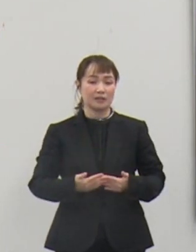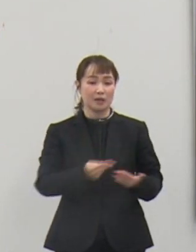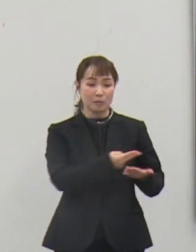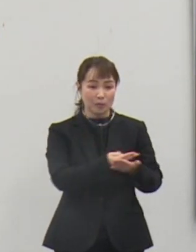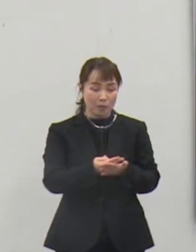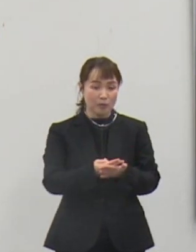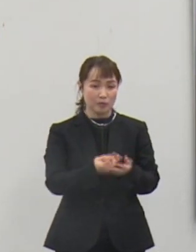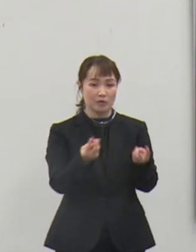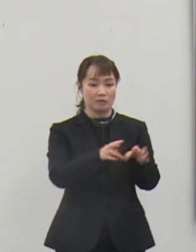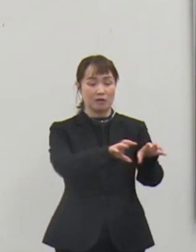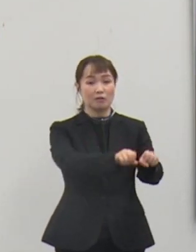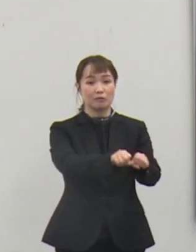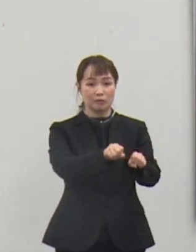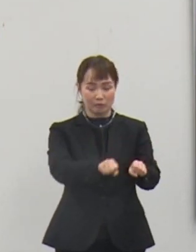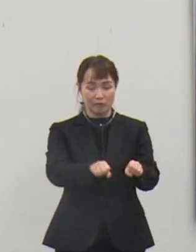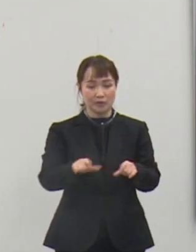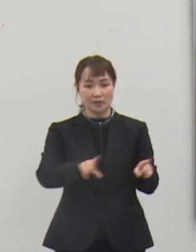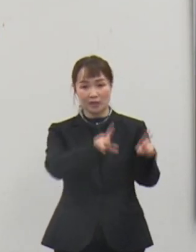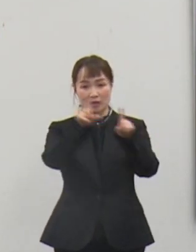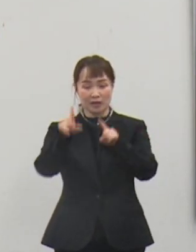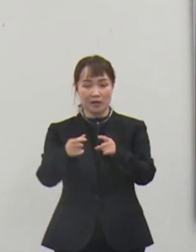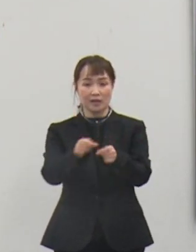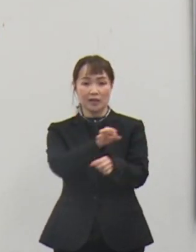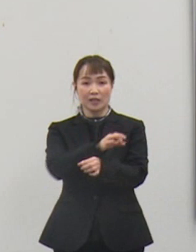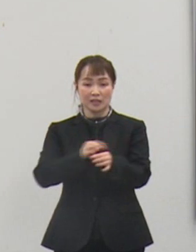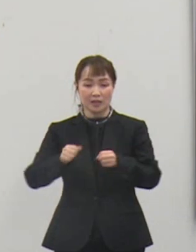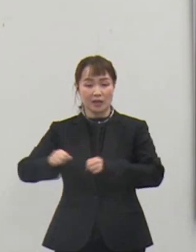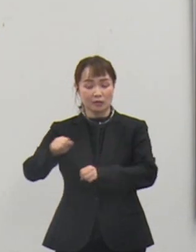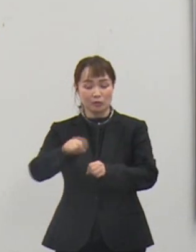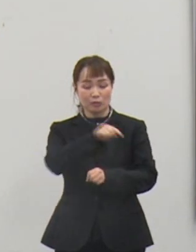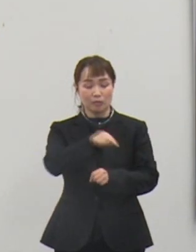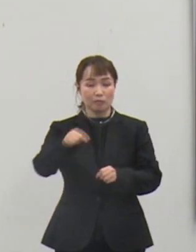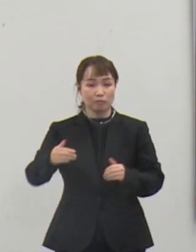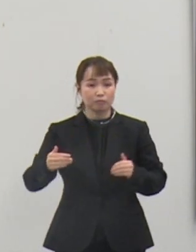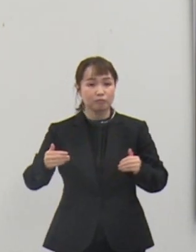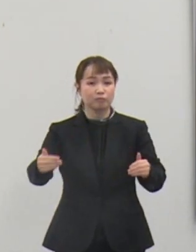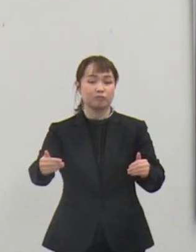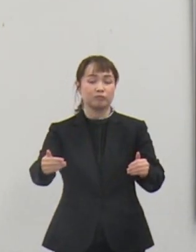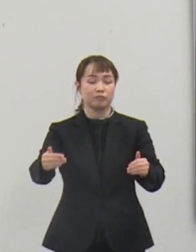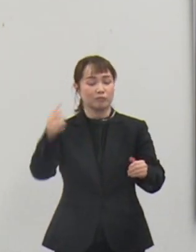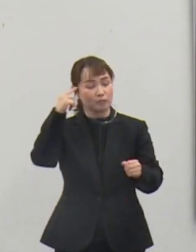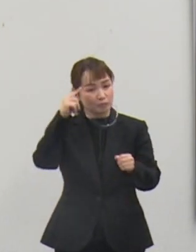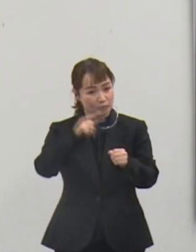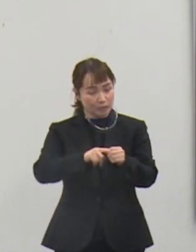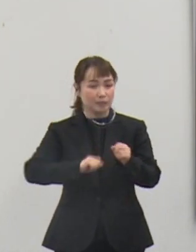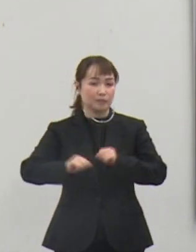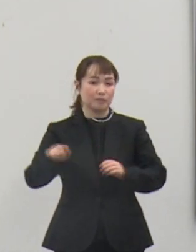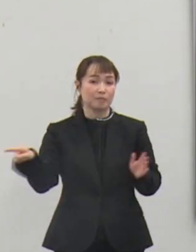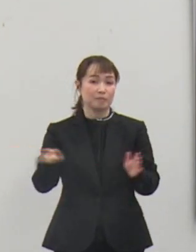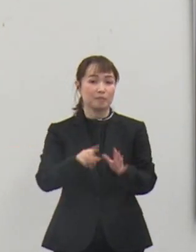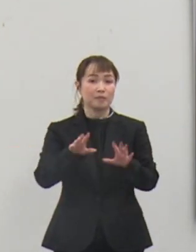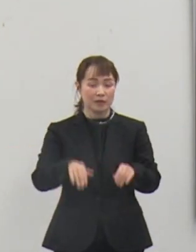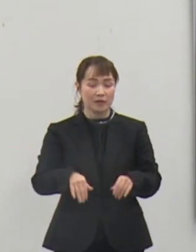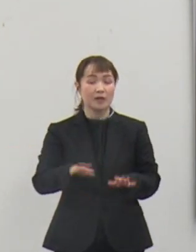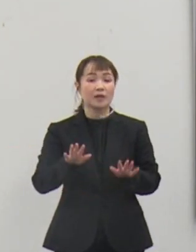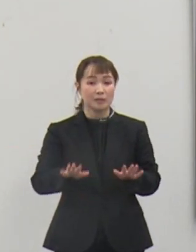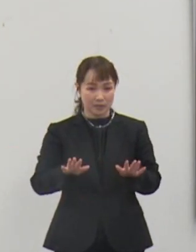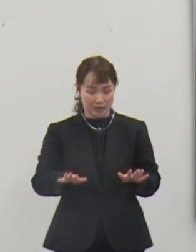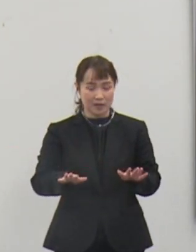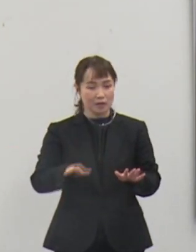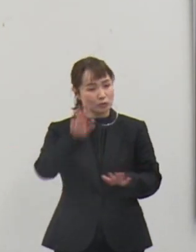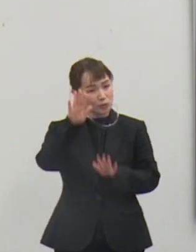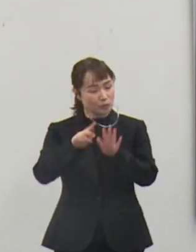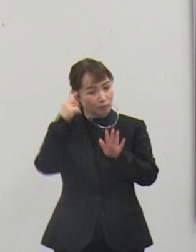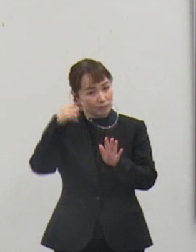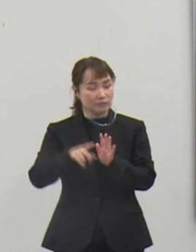確保等と社会経済活動の両立ということを目指してやってきたところでありまして、ここのところの状